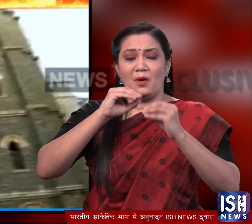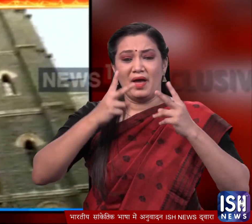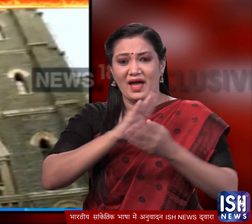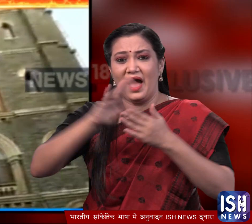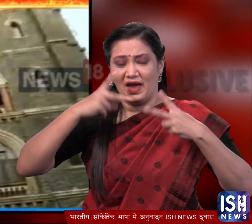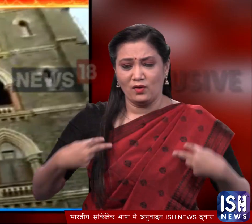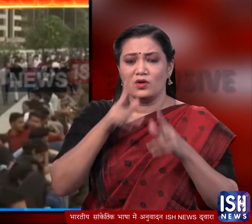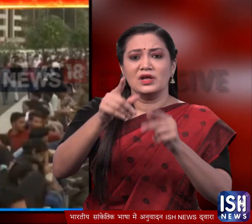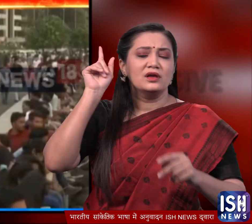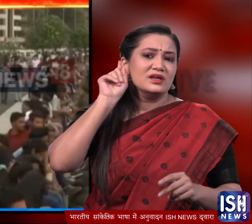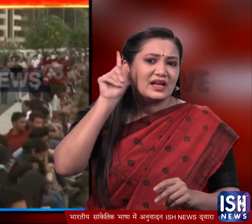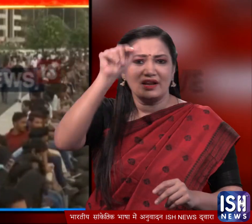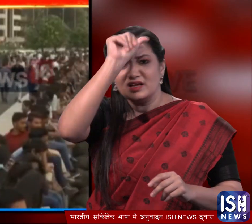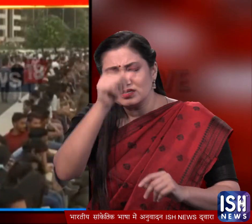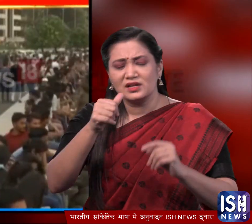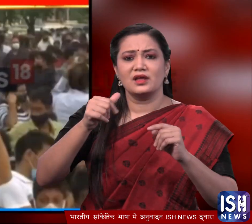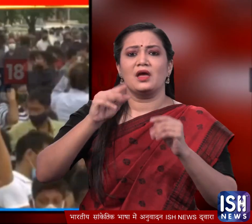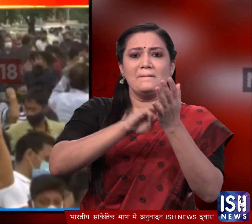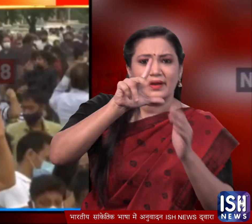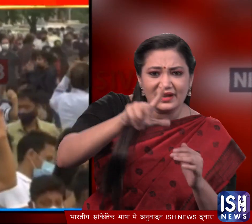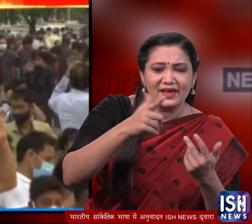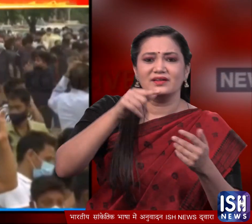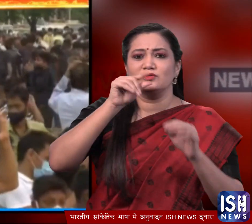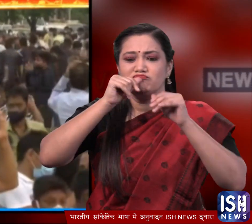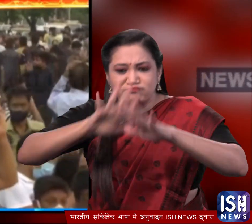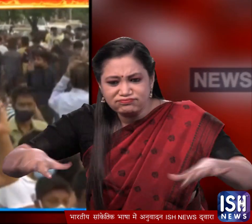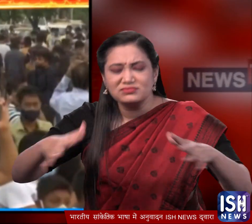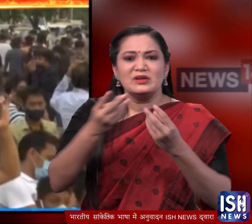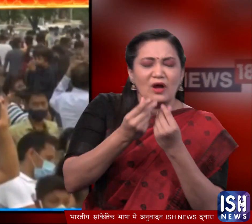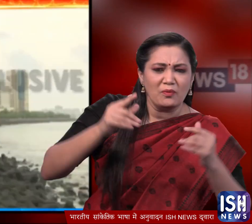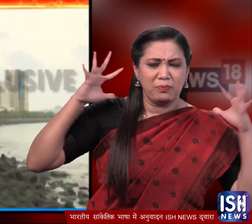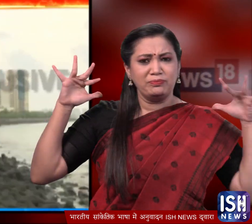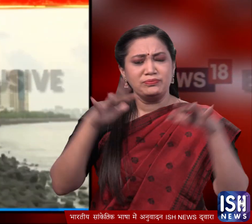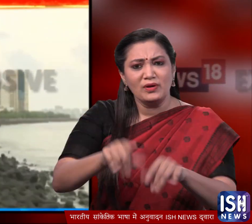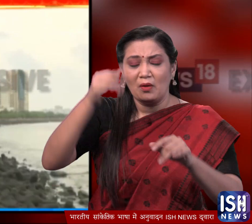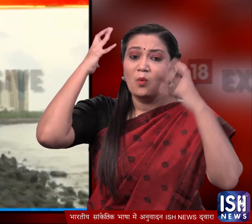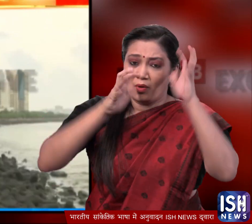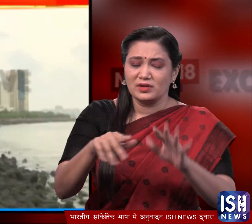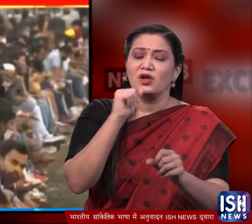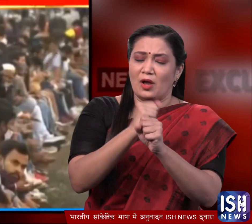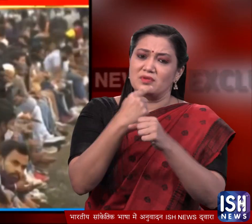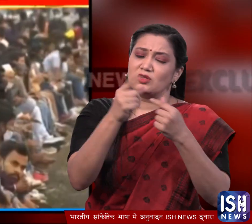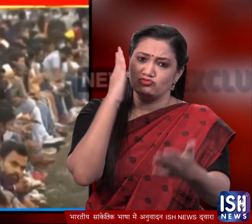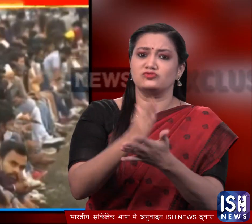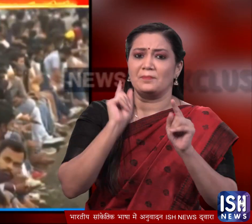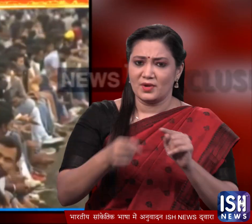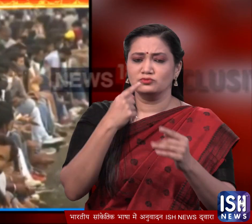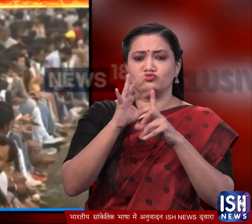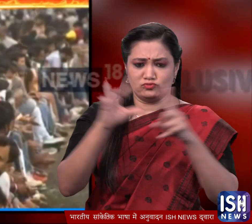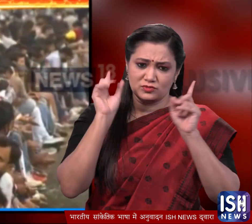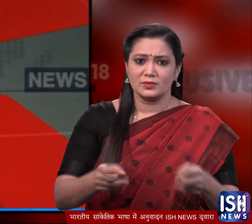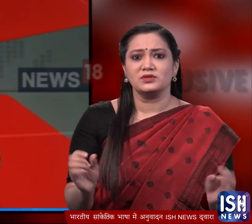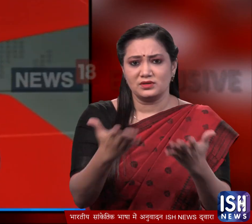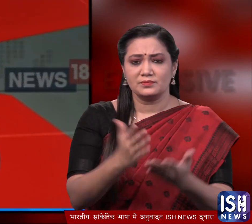ने शनिवार और रविवार को मरीन ड्राइव और चौपाटियों पर जुट रही भीड़ पर चिंता जताई और राज्य सरकार से इसे रोकने के लिए कड़े कदम उठाने को